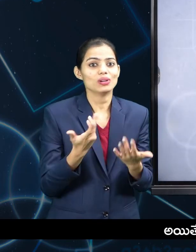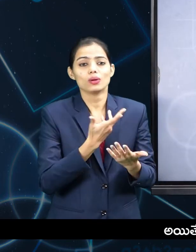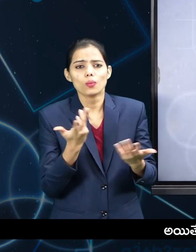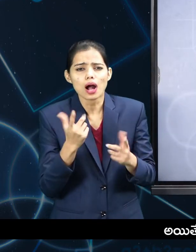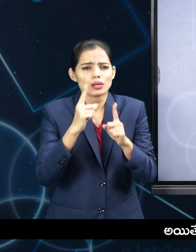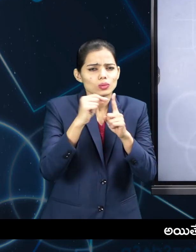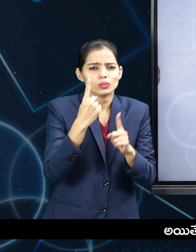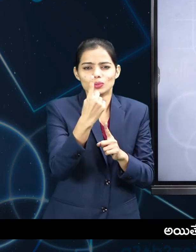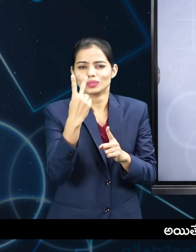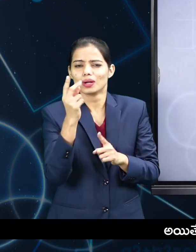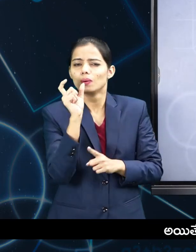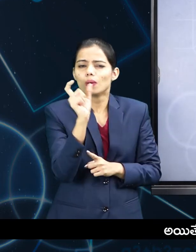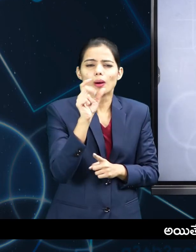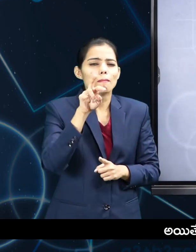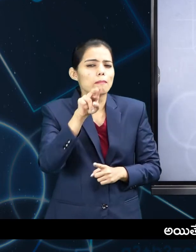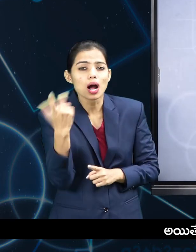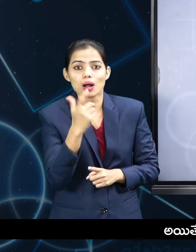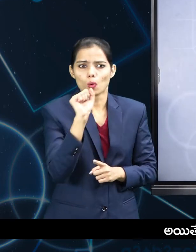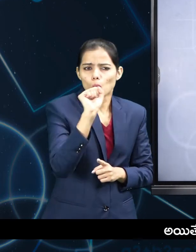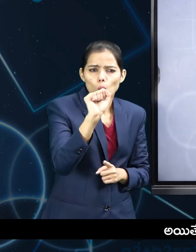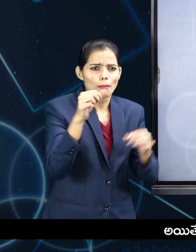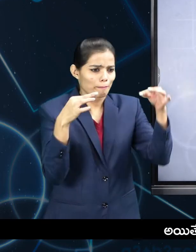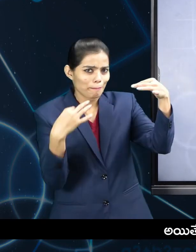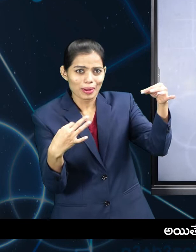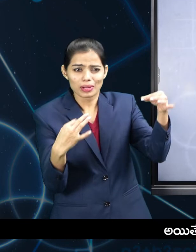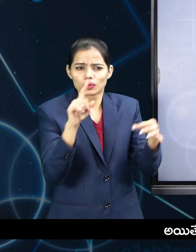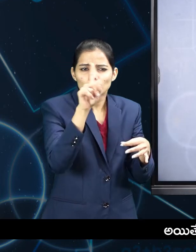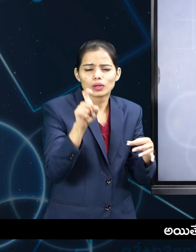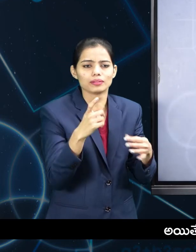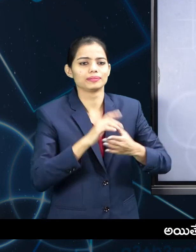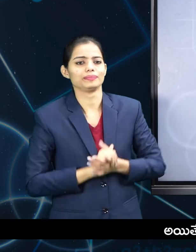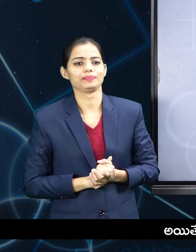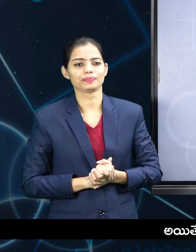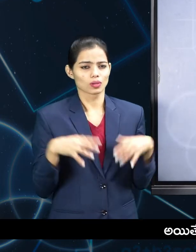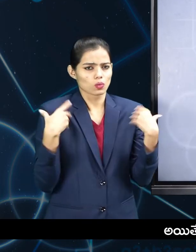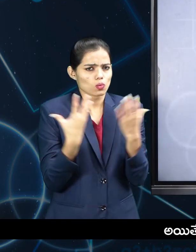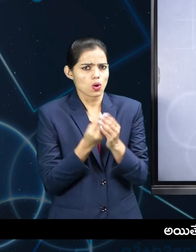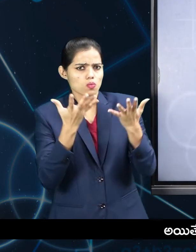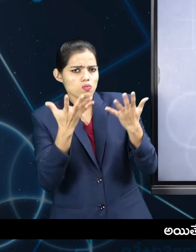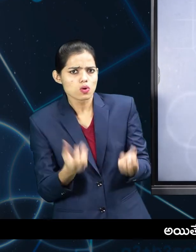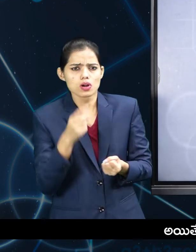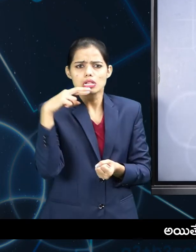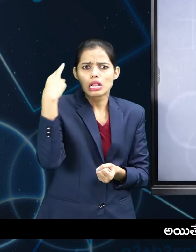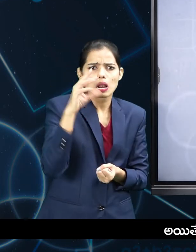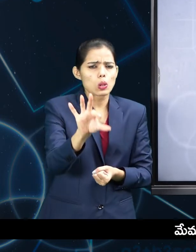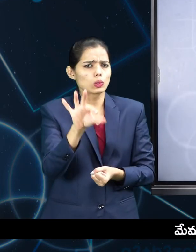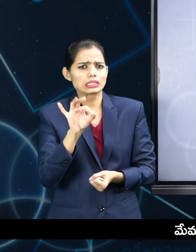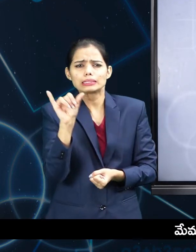అయితే మన పేపర్లో 1, 2 మొదలైన వాటి అర్థం ఏమిటి? మనం